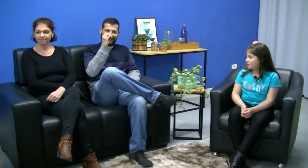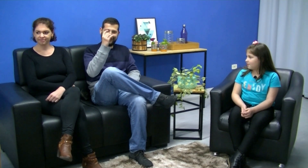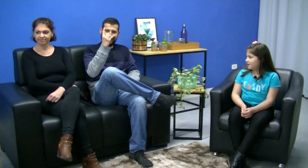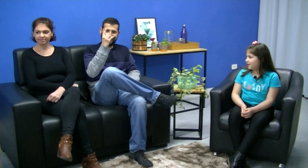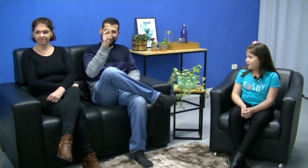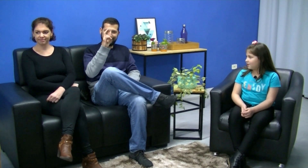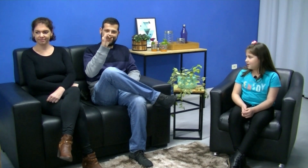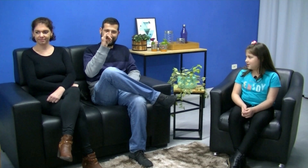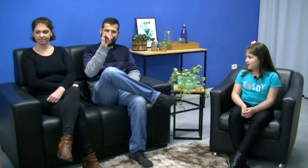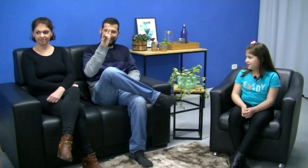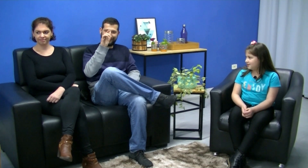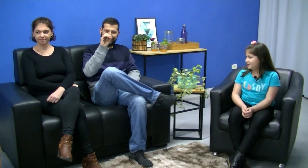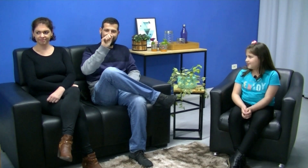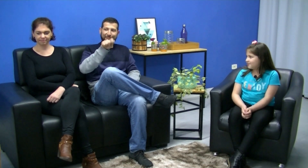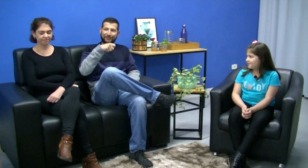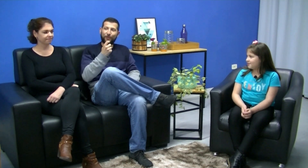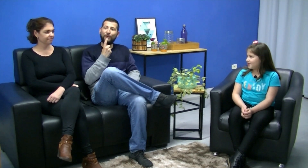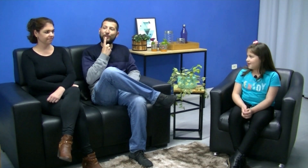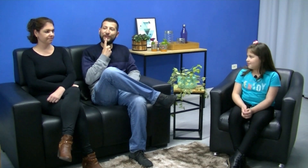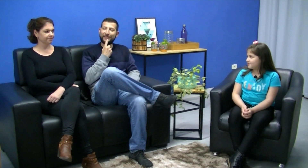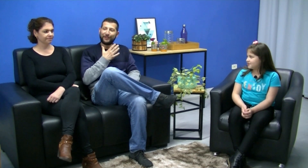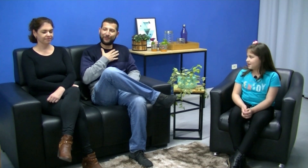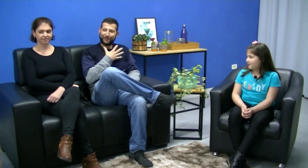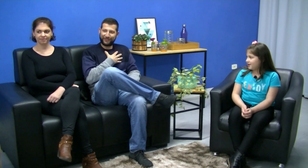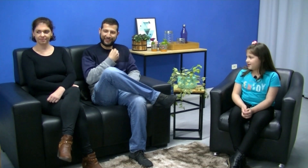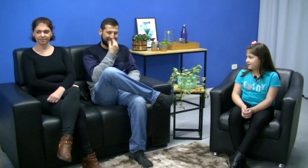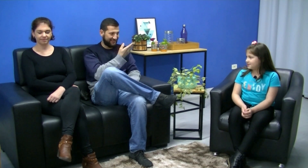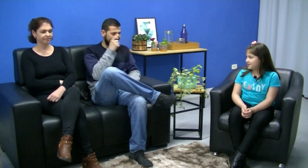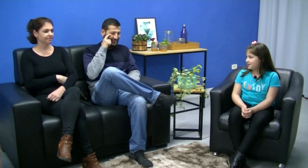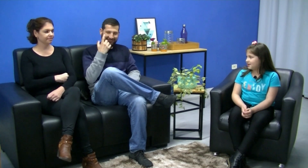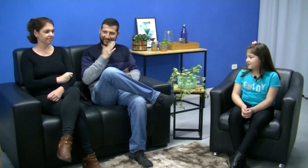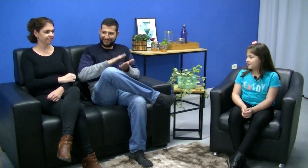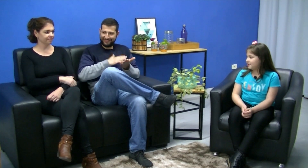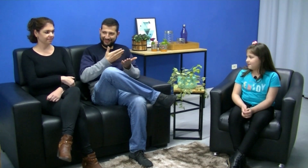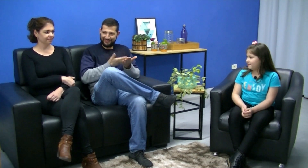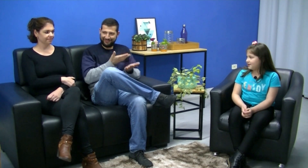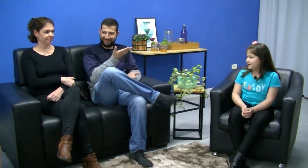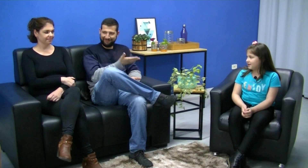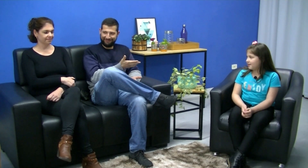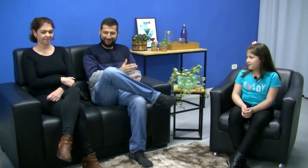nome é Rodrigo. Meu sinal é esse. E essa é minha filha, Ana Gabriela.